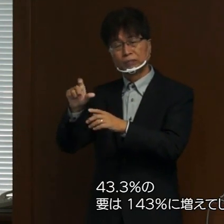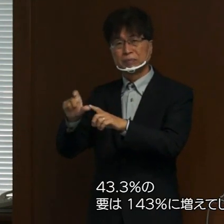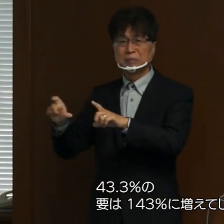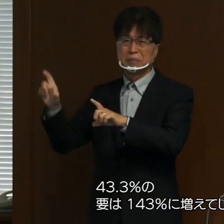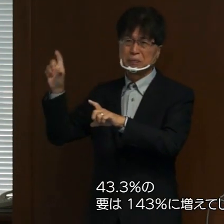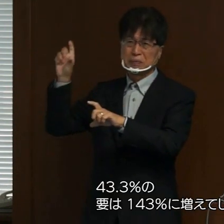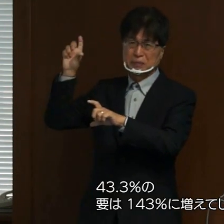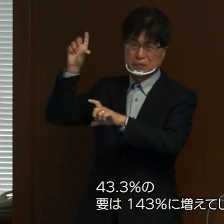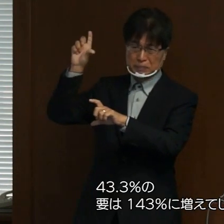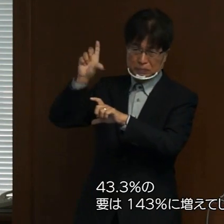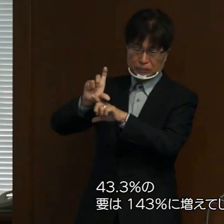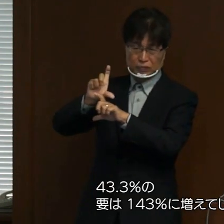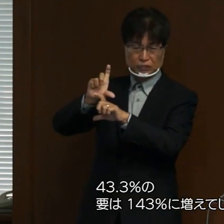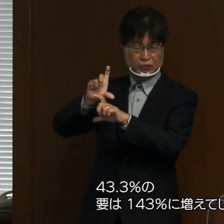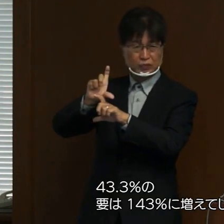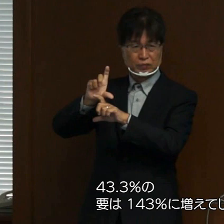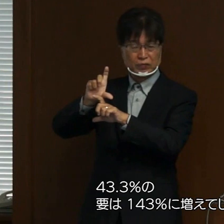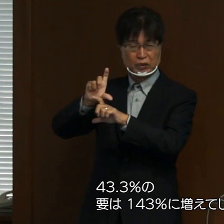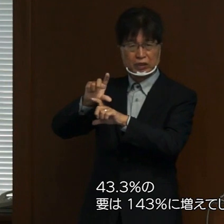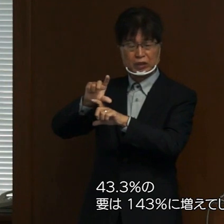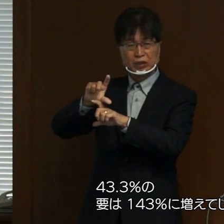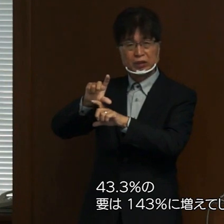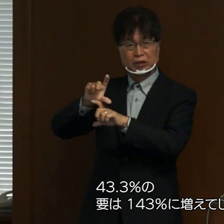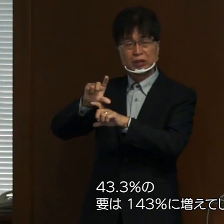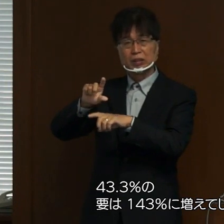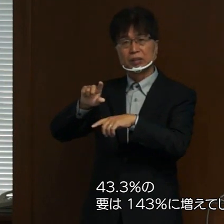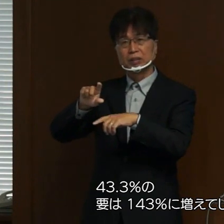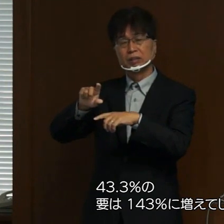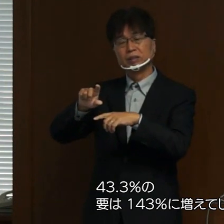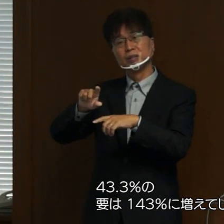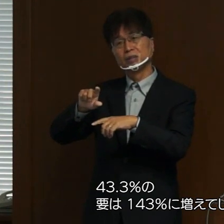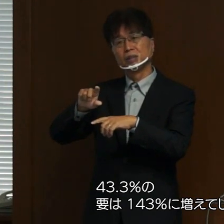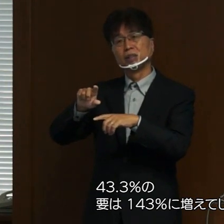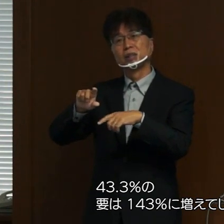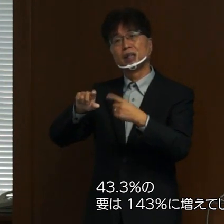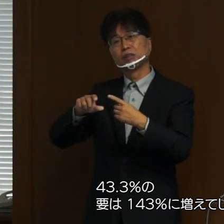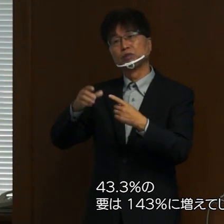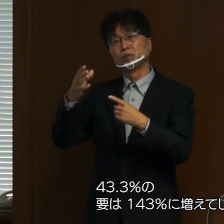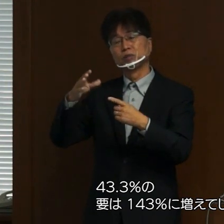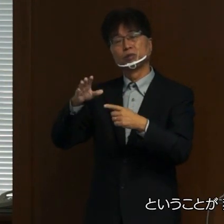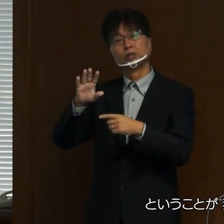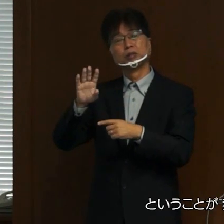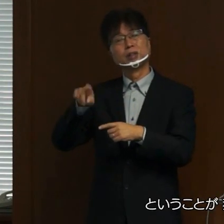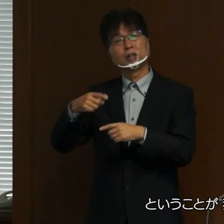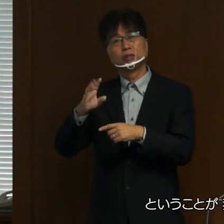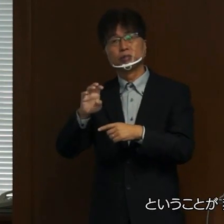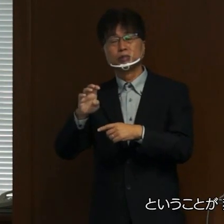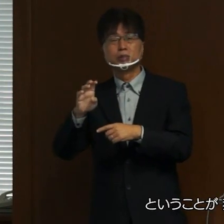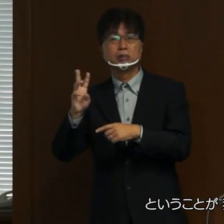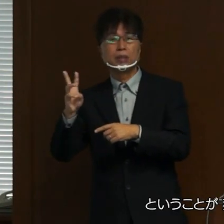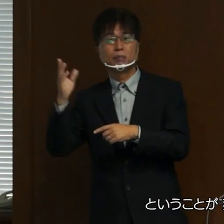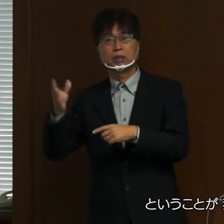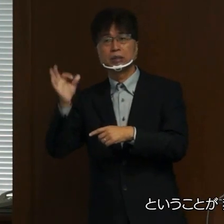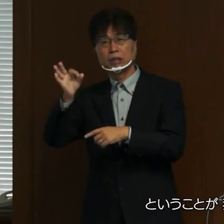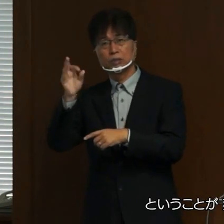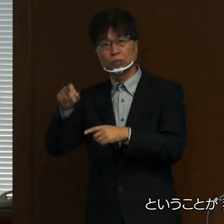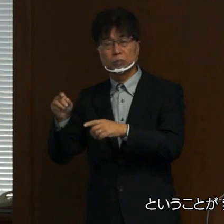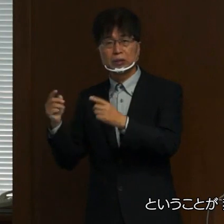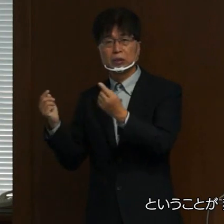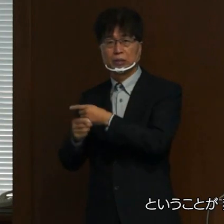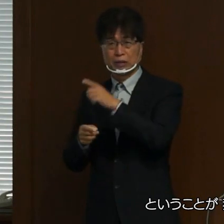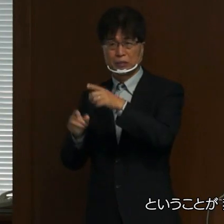43.3% の要は 143% にもう増えてしまっているわけです。ということが